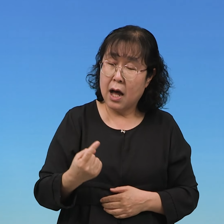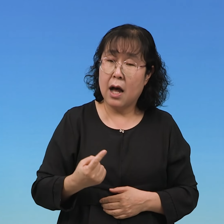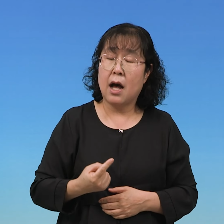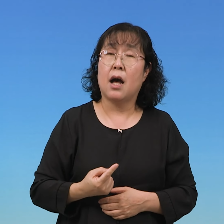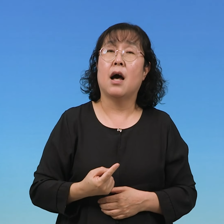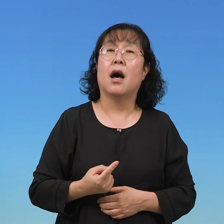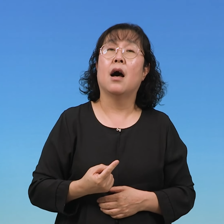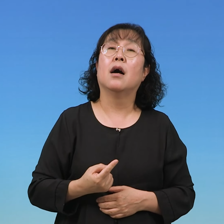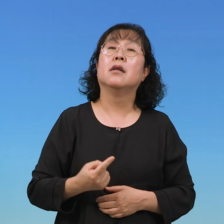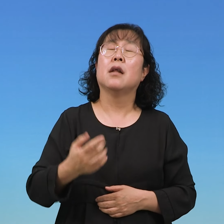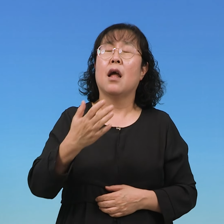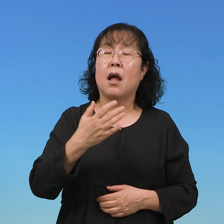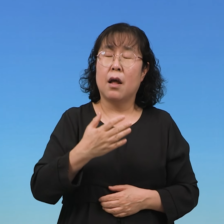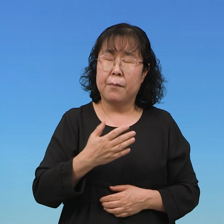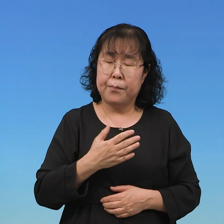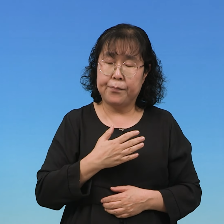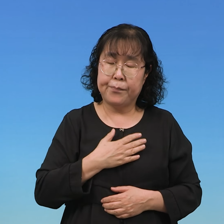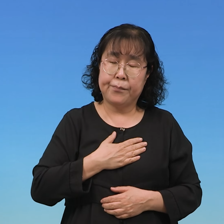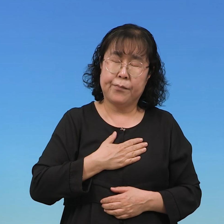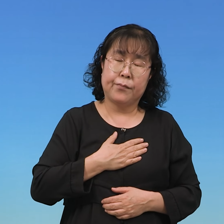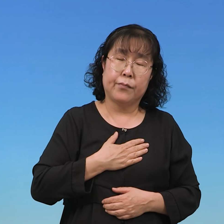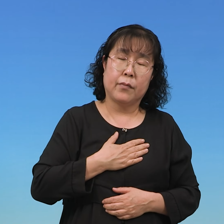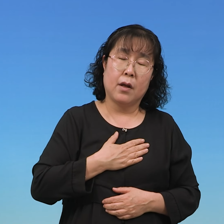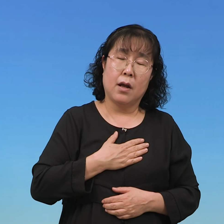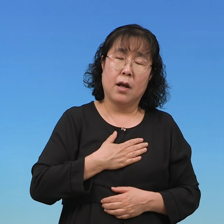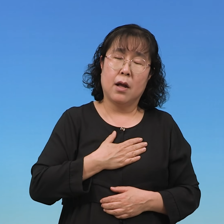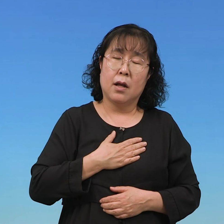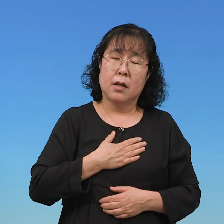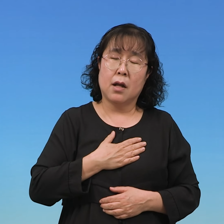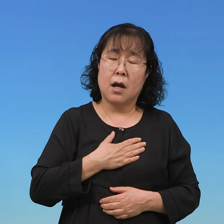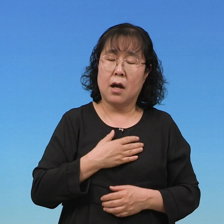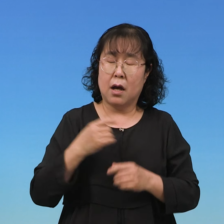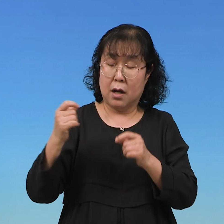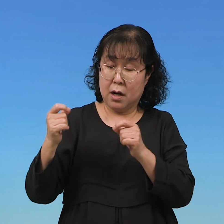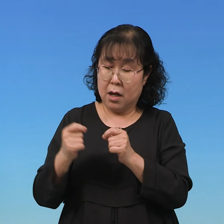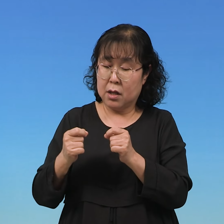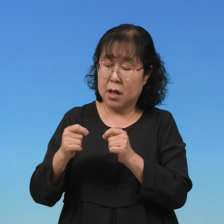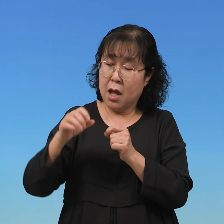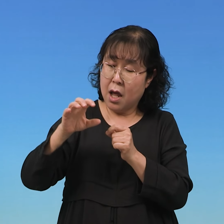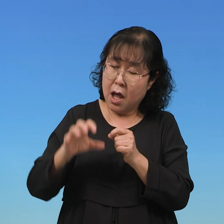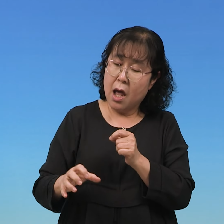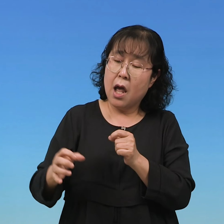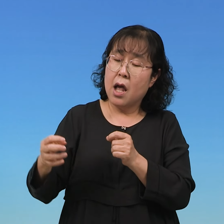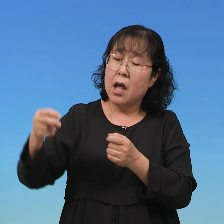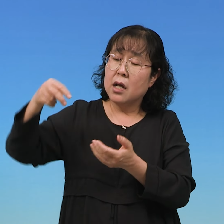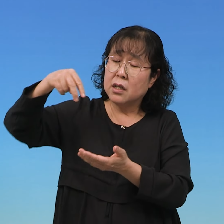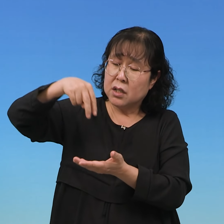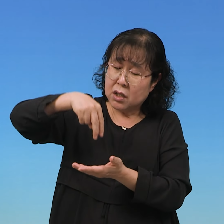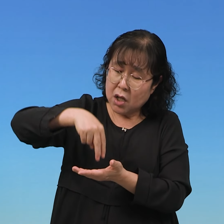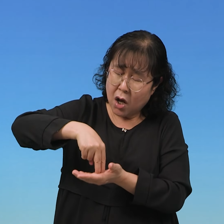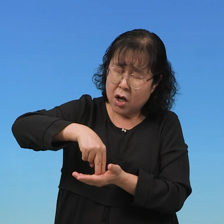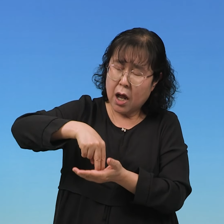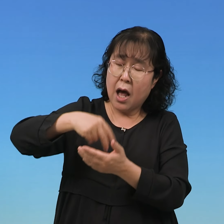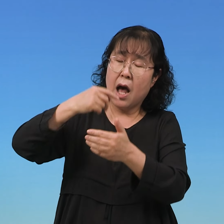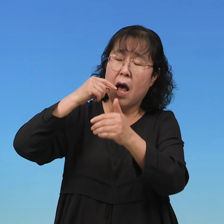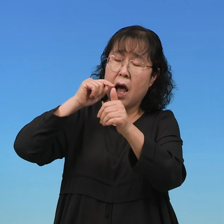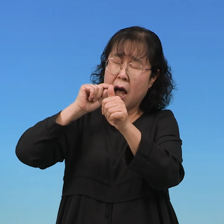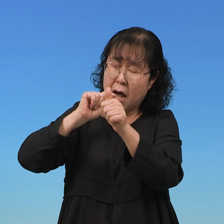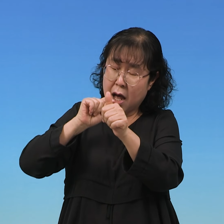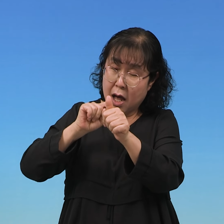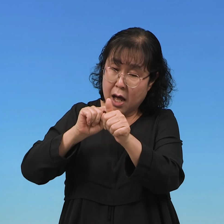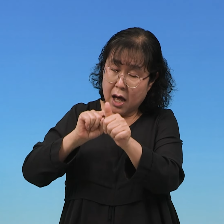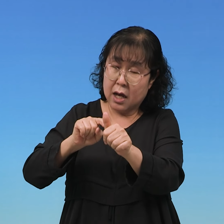여러분 하나님 우리 인생의 목마름을 아십니다. 내 목마른 것을 내가